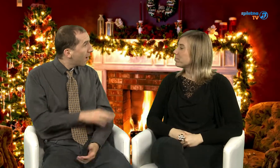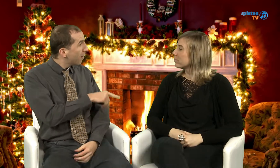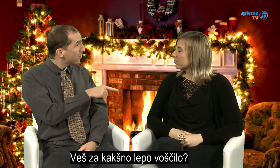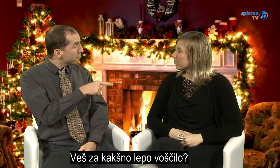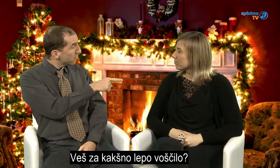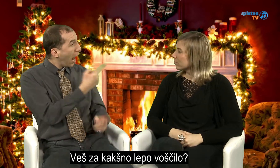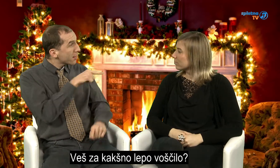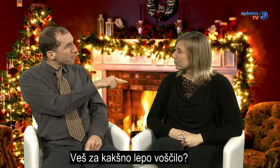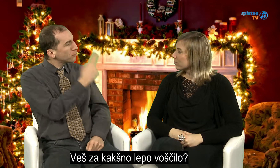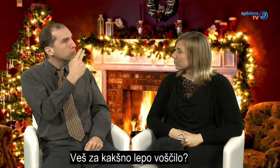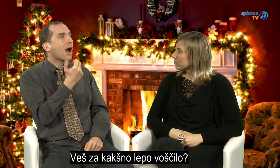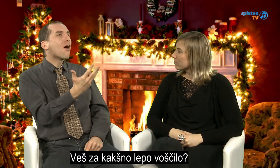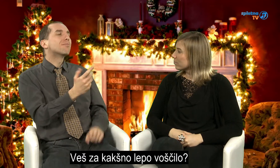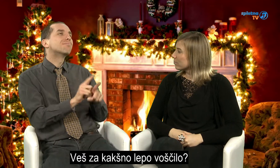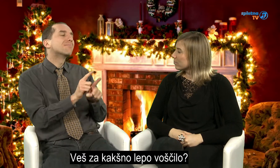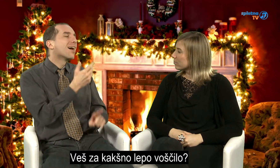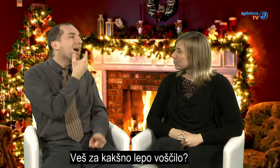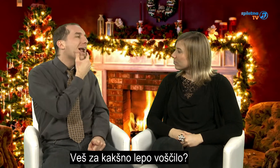Veš za kakšno lepo voščilo?